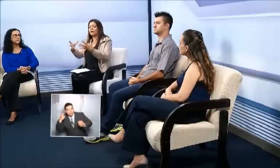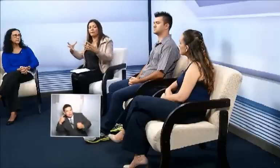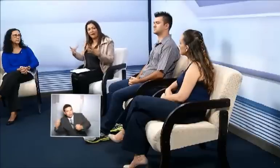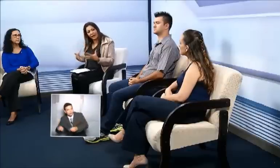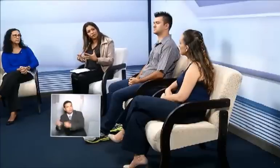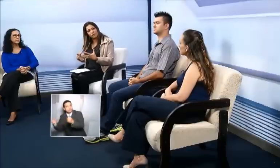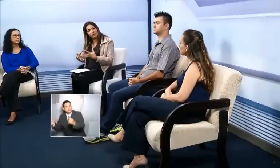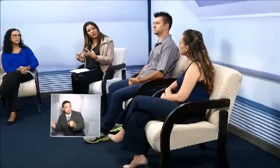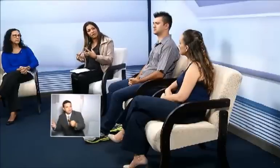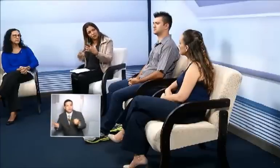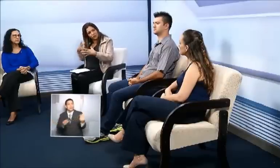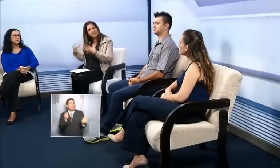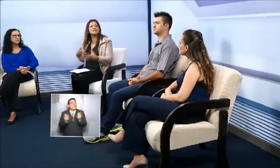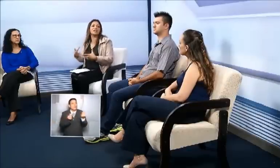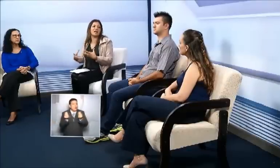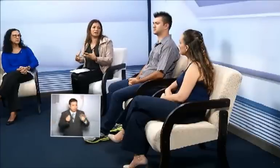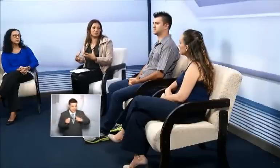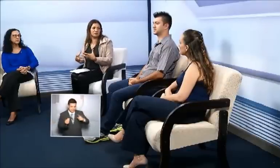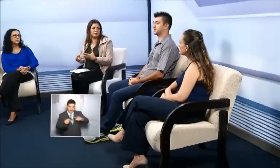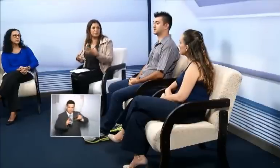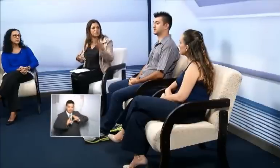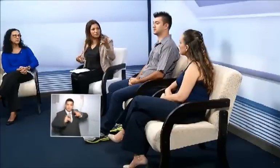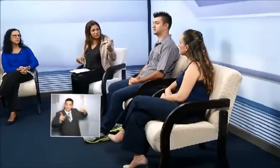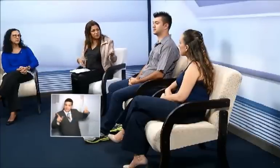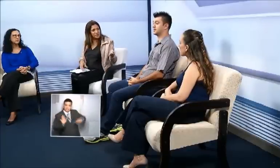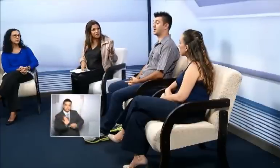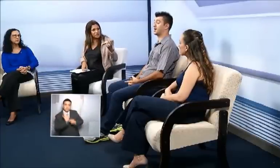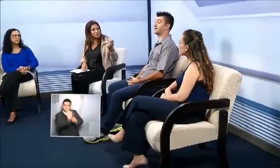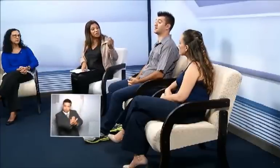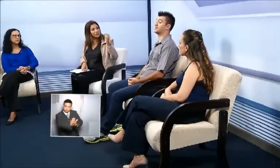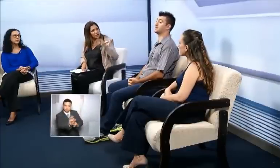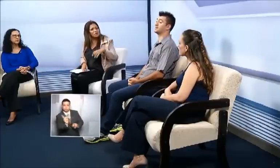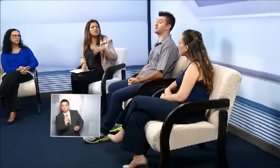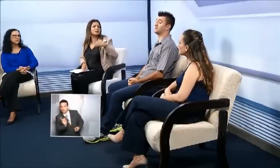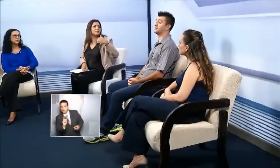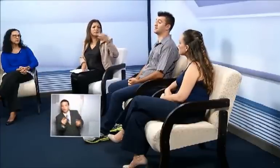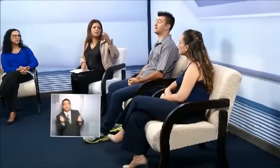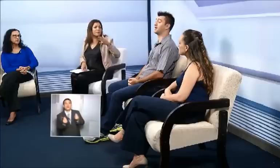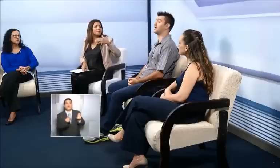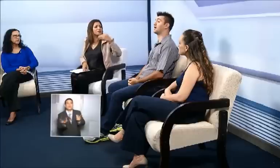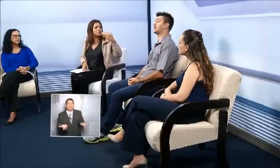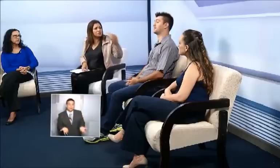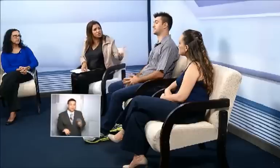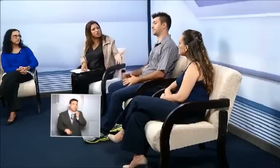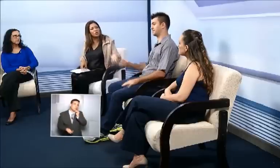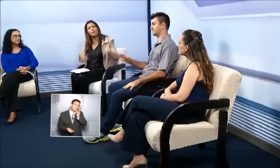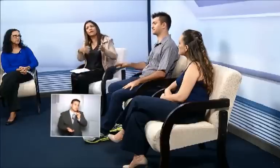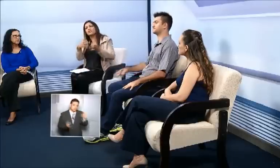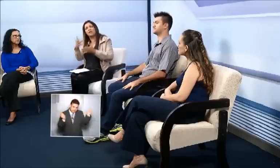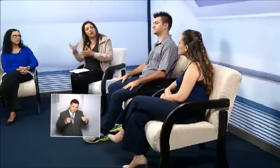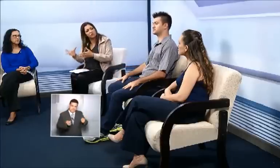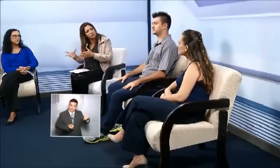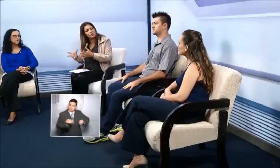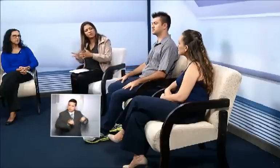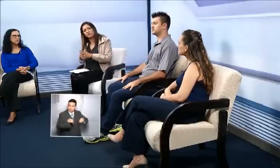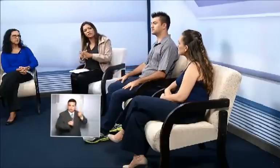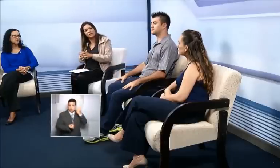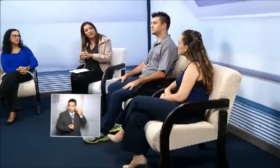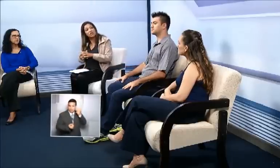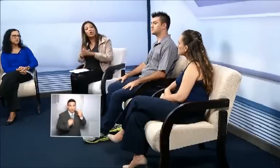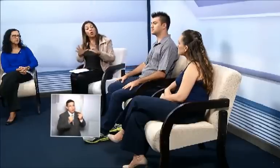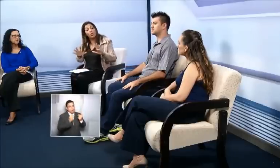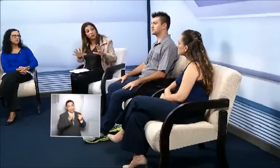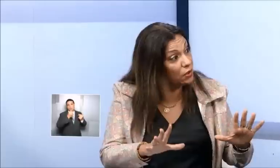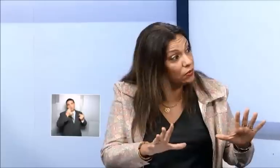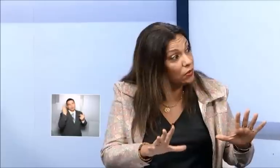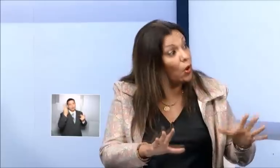Há um preparo diferenciado para a pessoa com deficiência auditiva? Ou seja, por exemplo, poder dirigir ou praticar outro tipo de